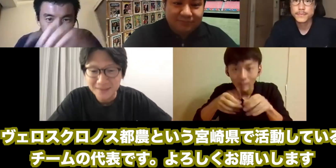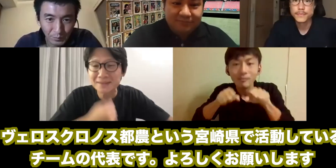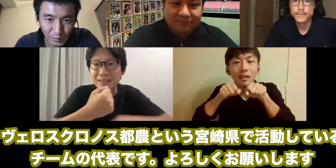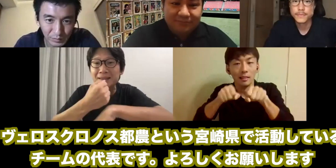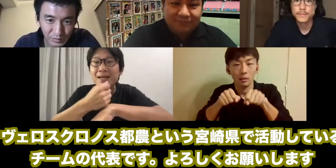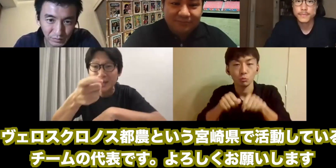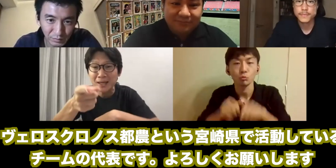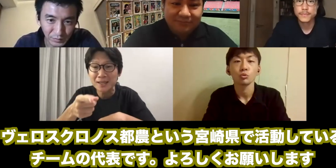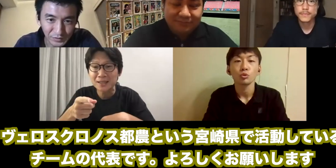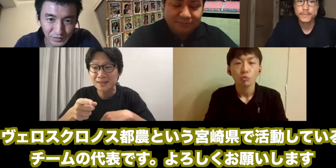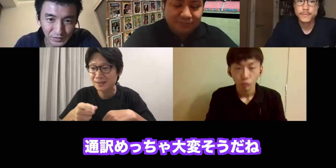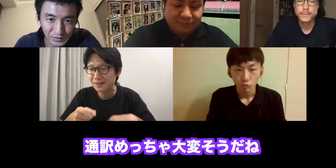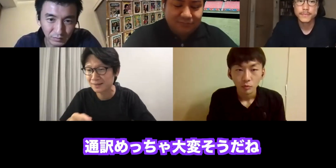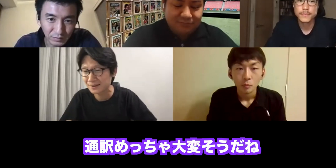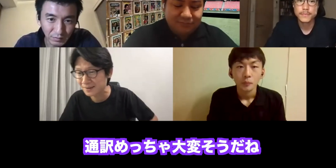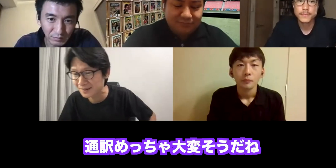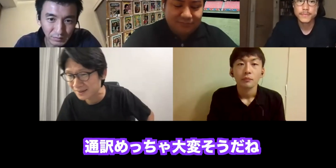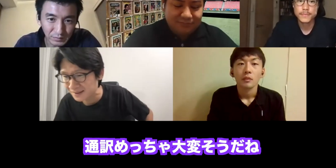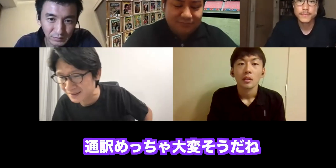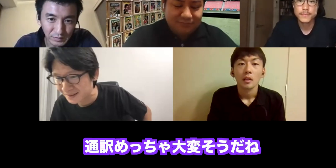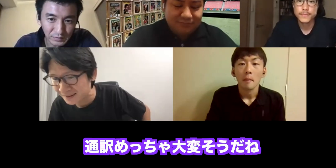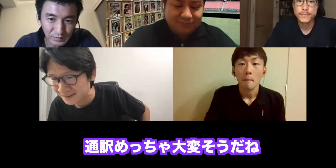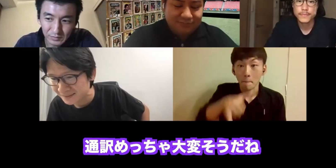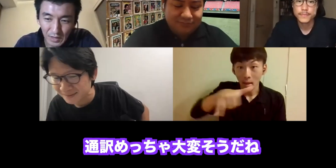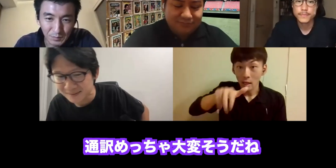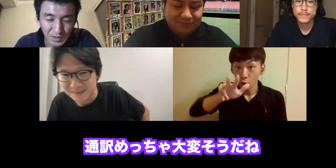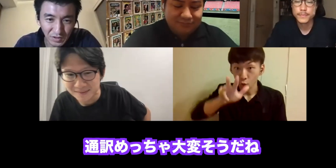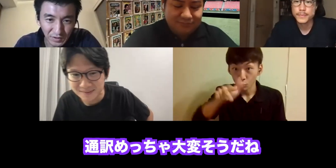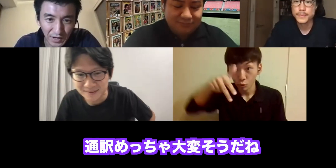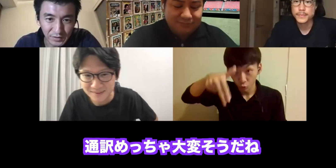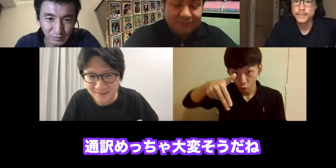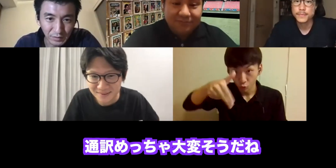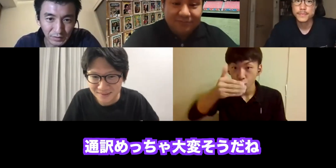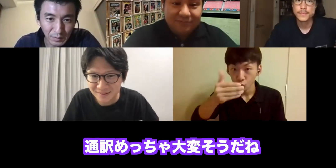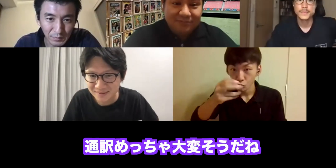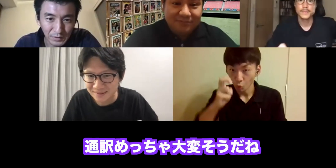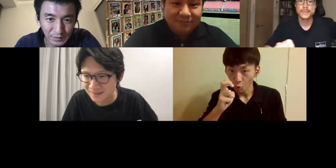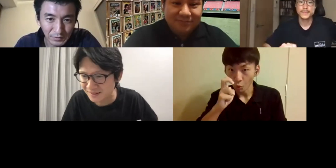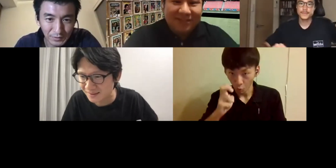やる百郎のスーツのの通訳めっちゃ大変そうだったり